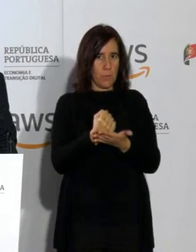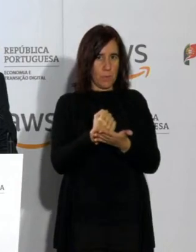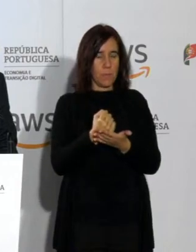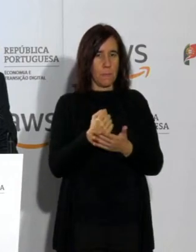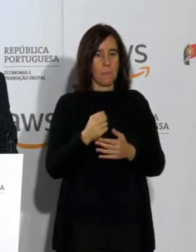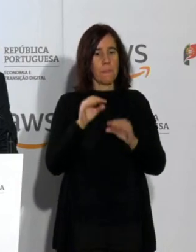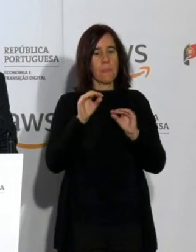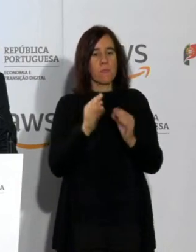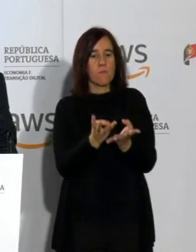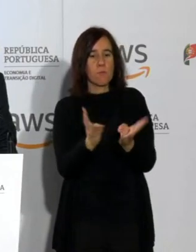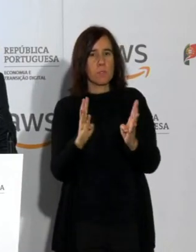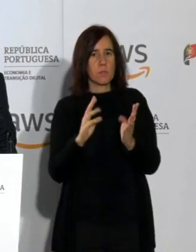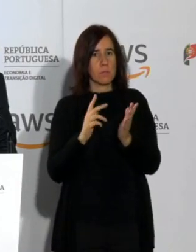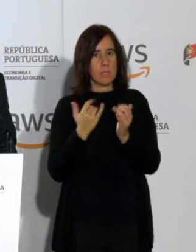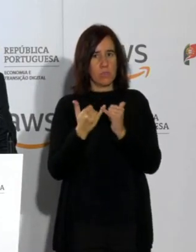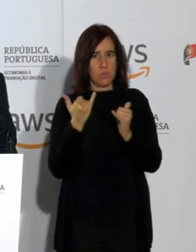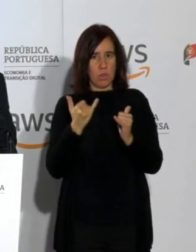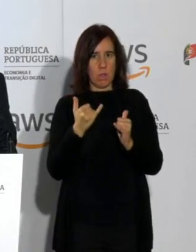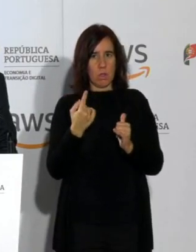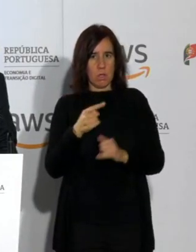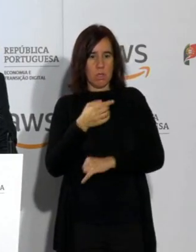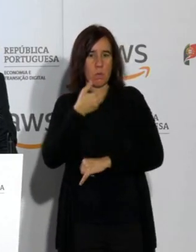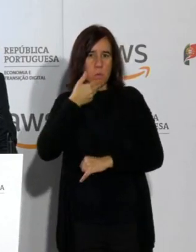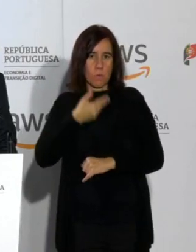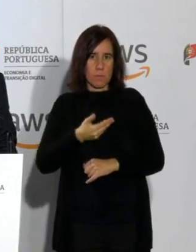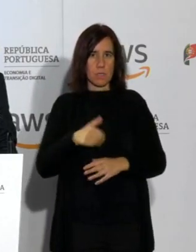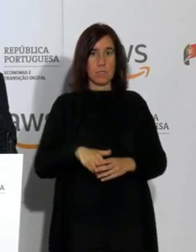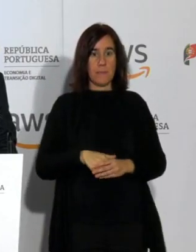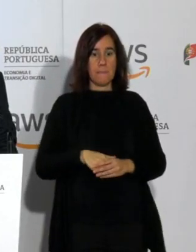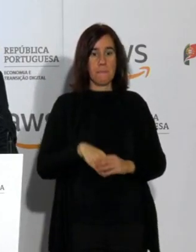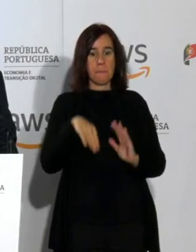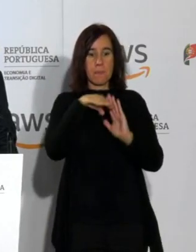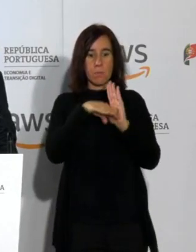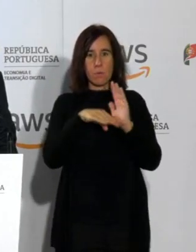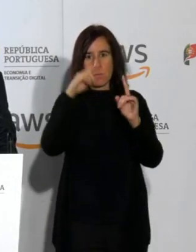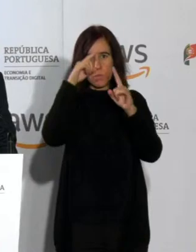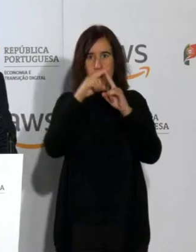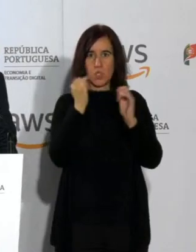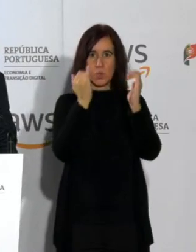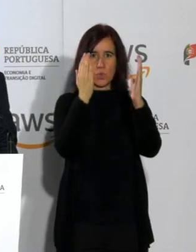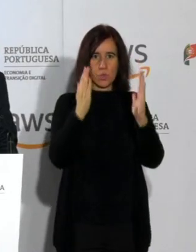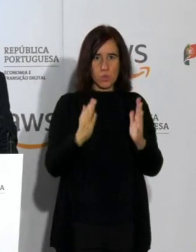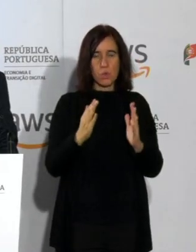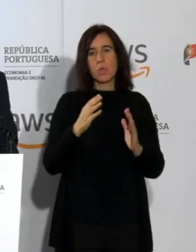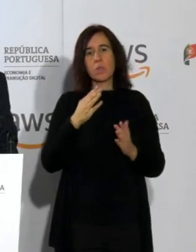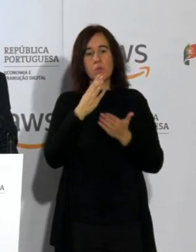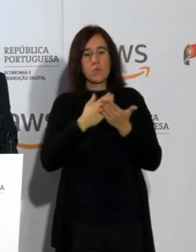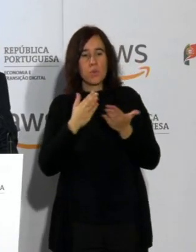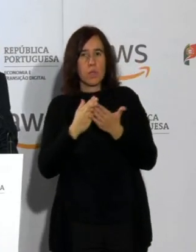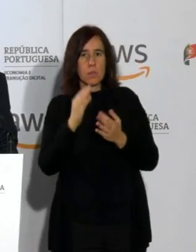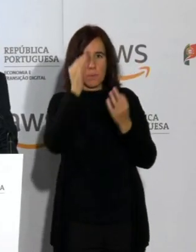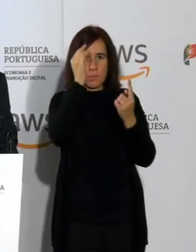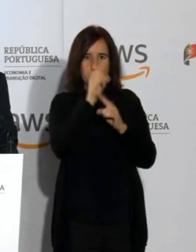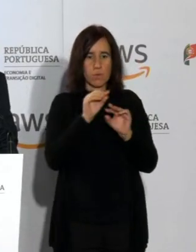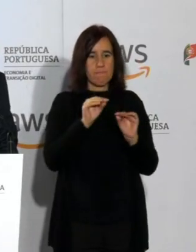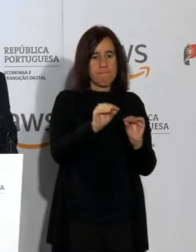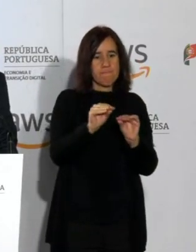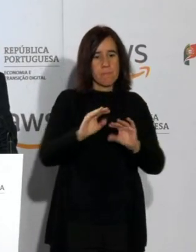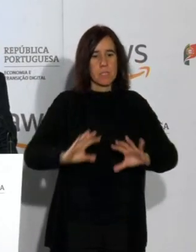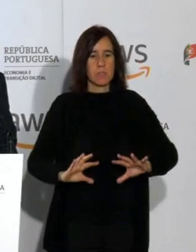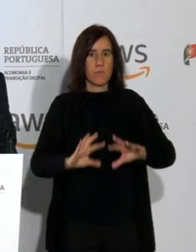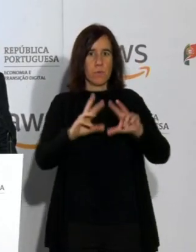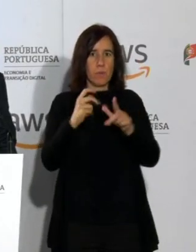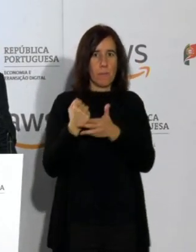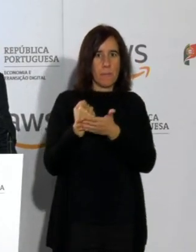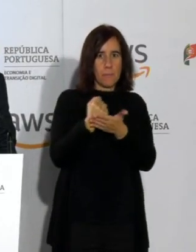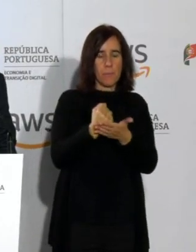competências digitais. Estes programas são dirigidos a instituições, estudantes e professores, apoiando o seu desenvolvimento e